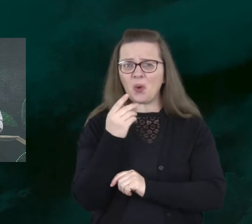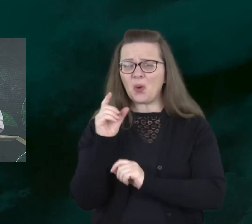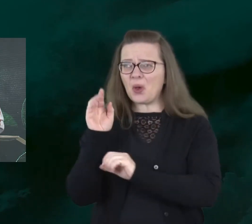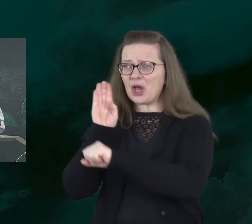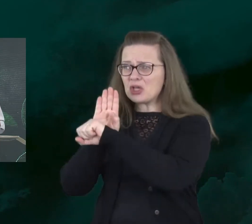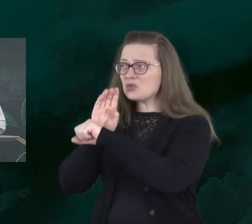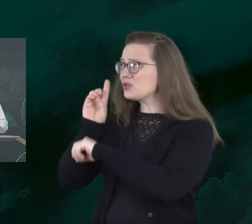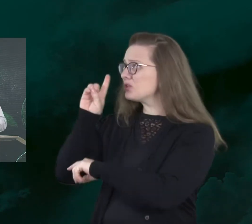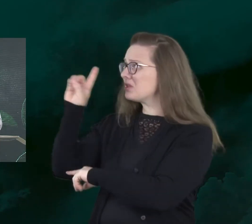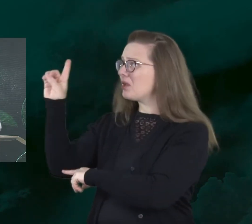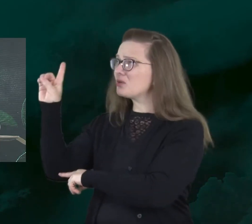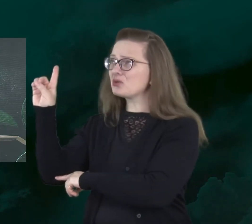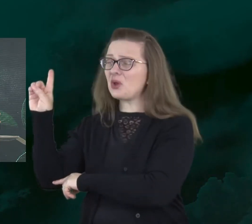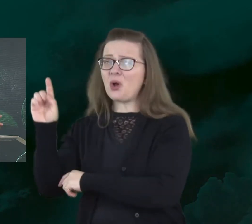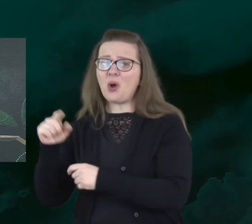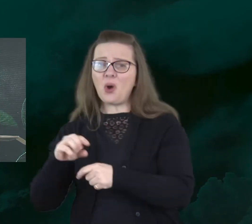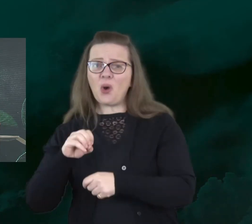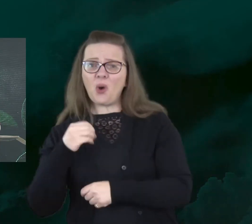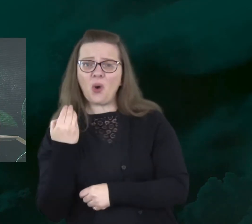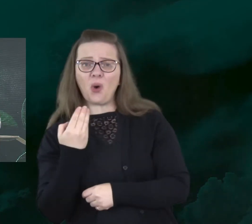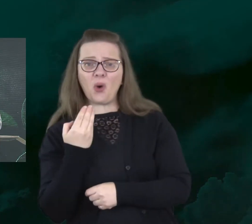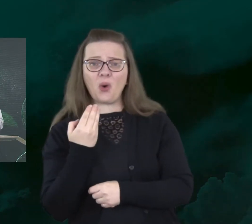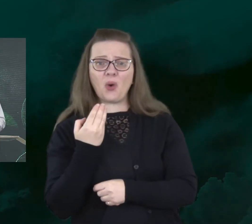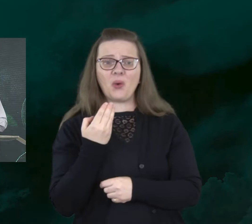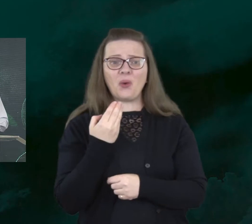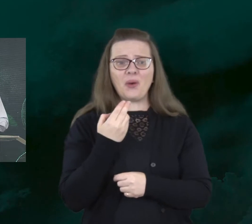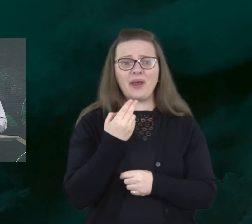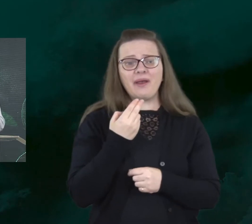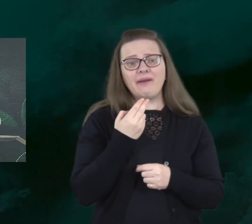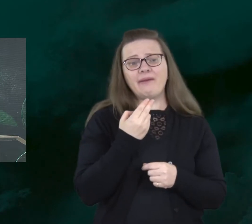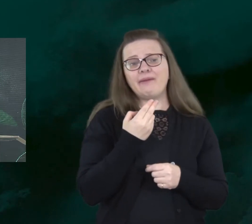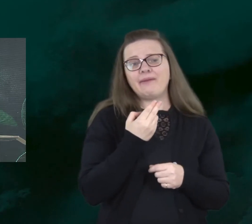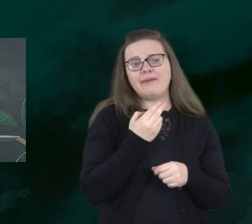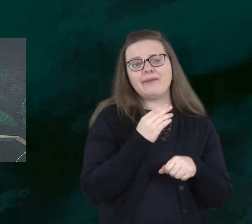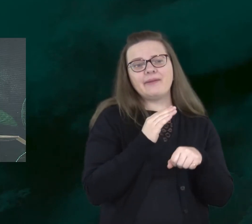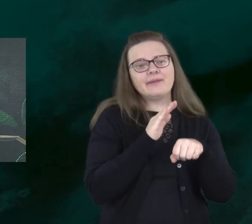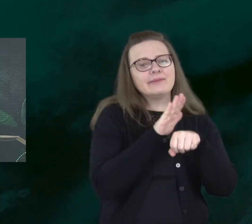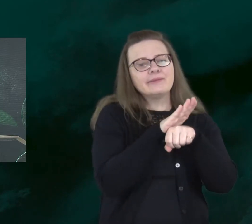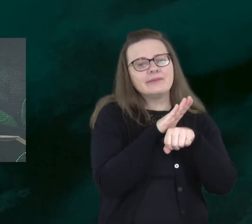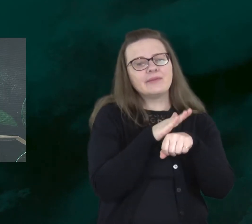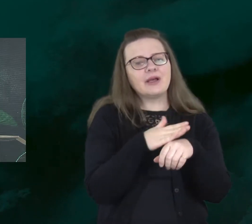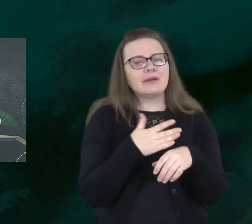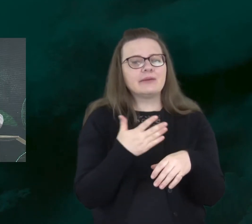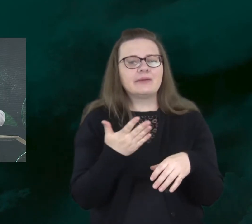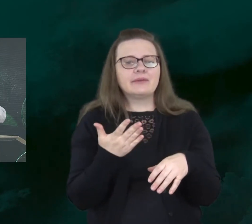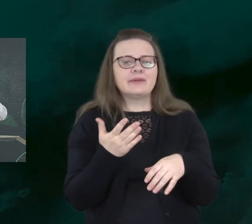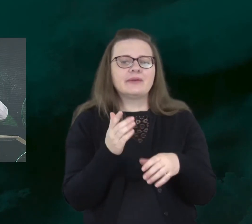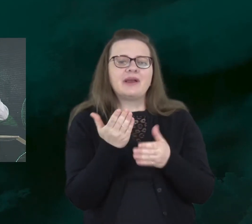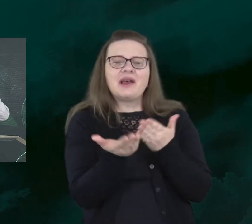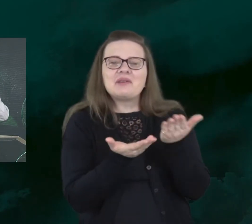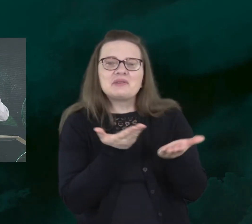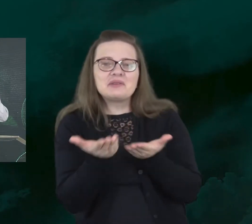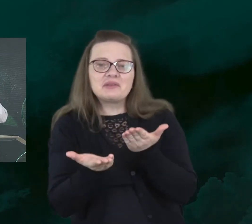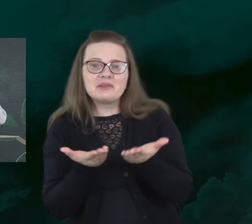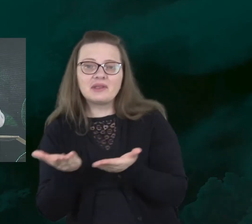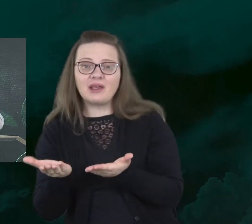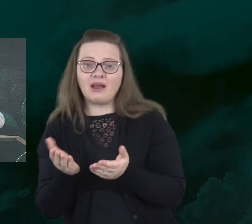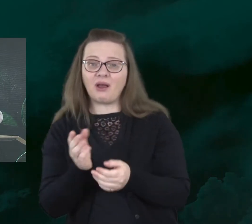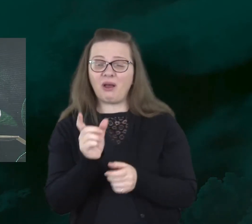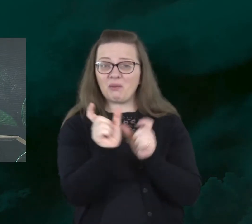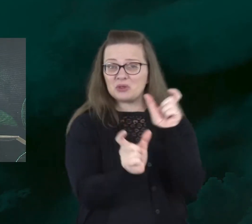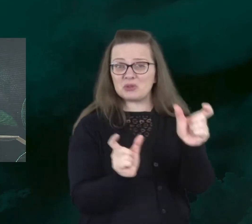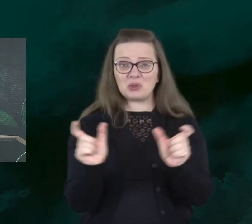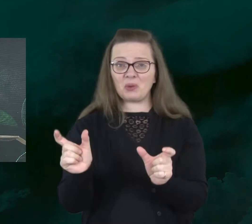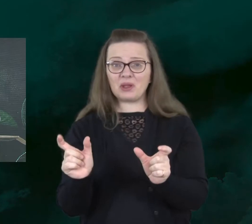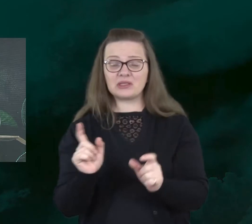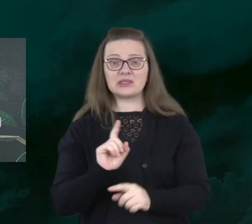homens? Se agradasse ainda a homens, não seria servo de Deus. Então um servo de Deus, ele é para deixar um